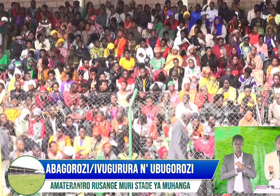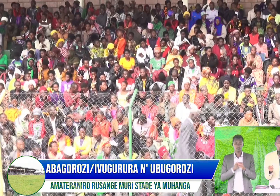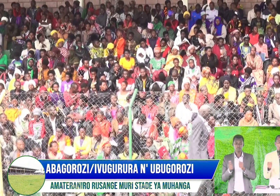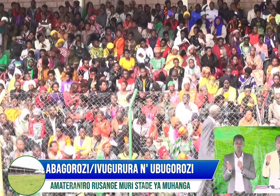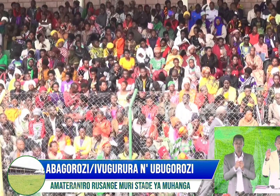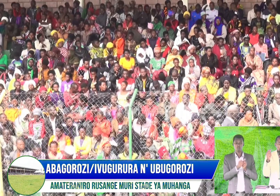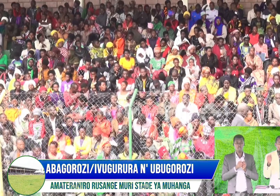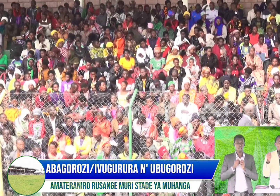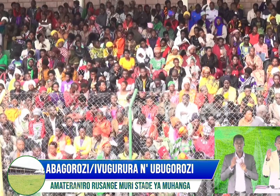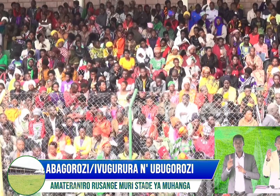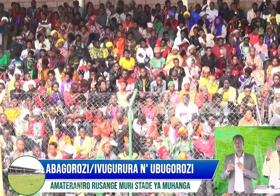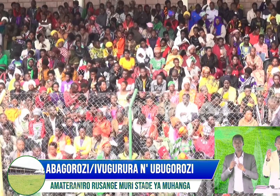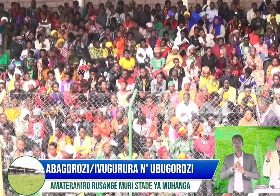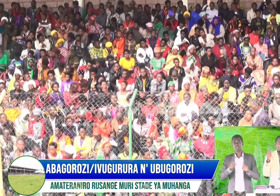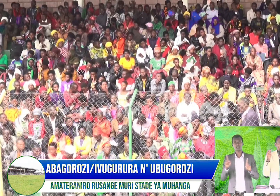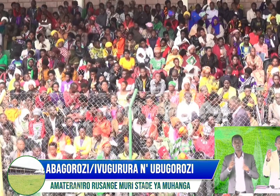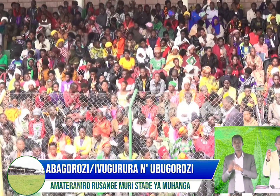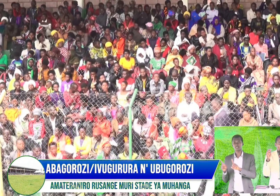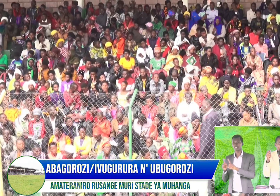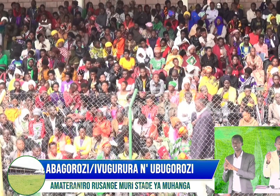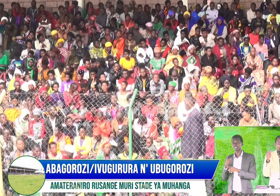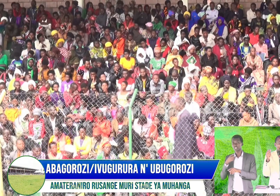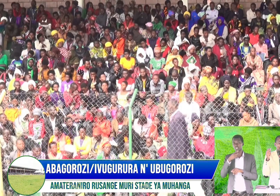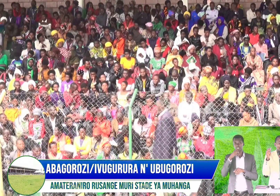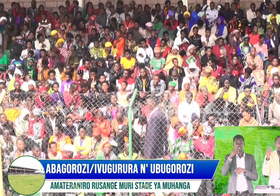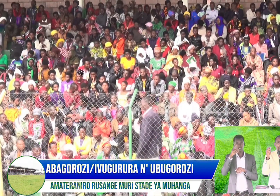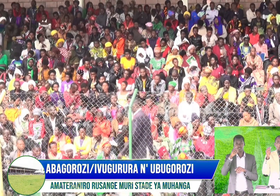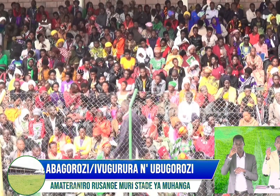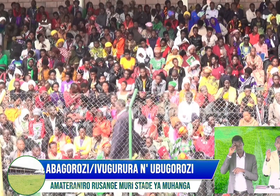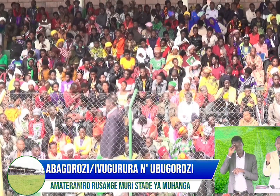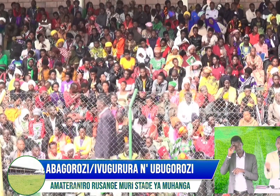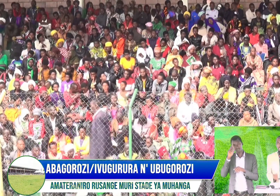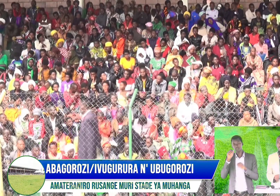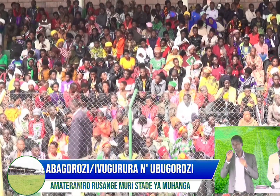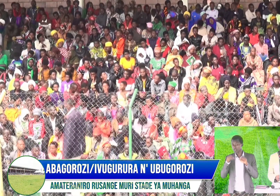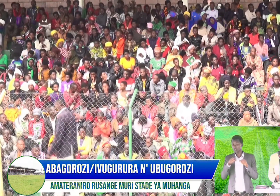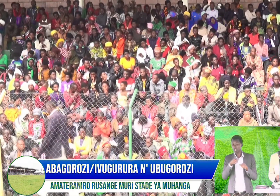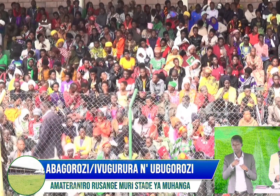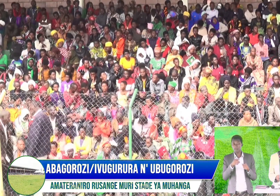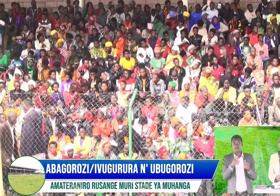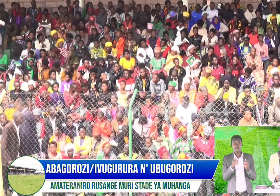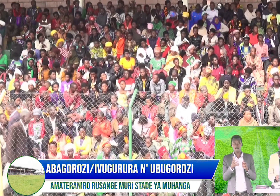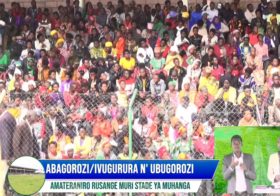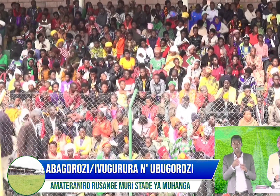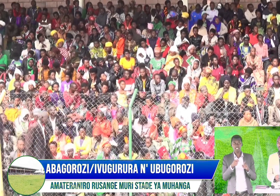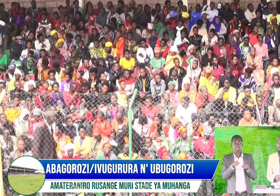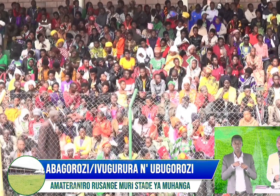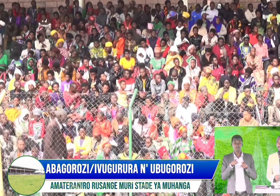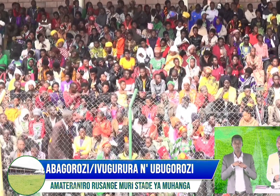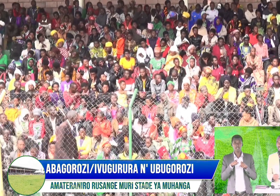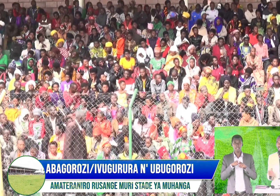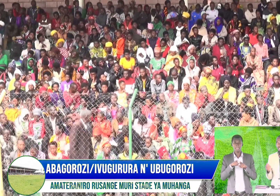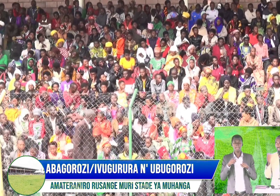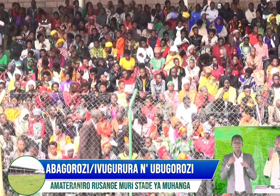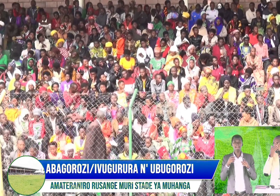ese tuzashobora kubafata nka bene data kandi tubaha agaciro?